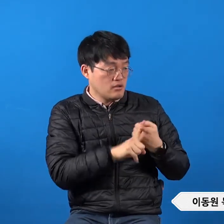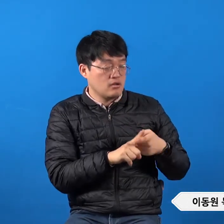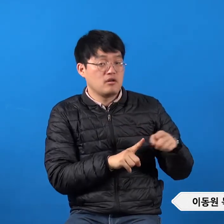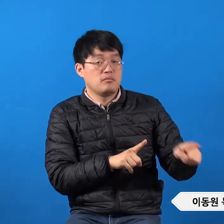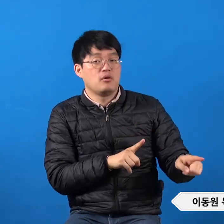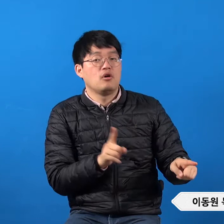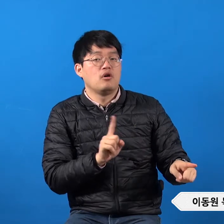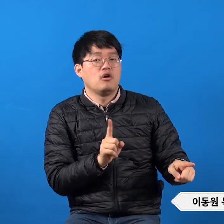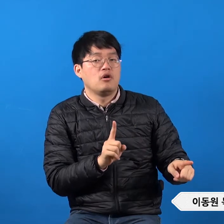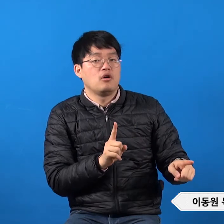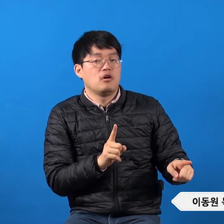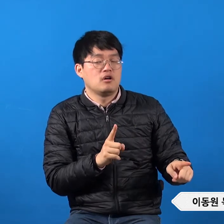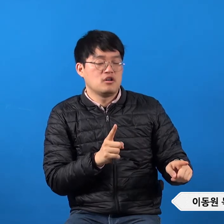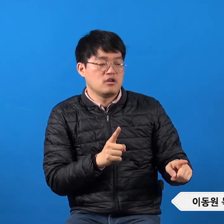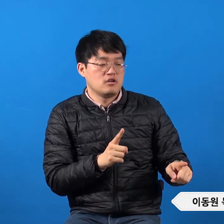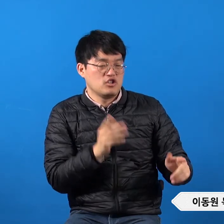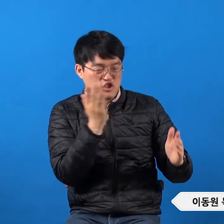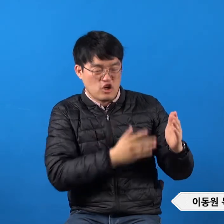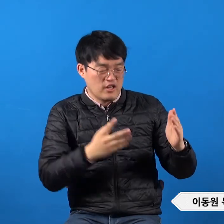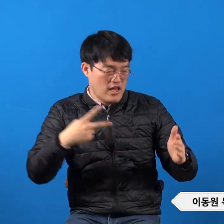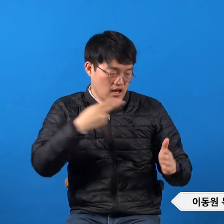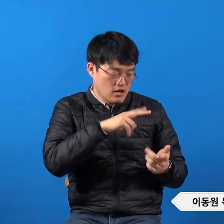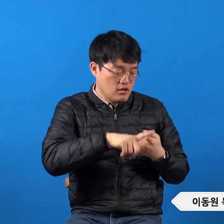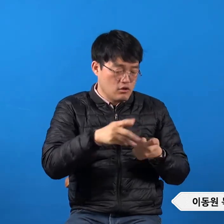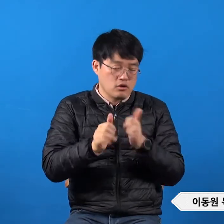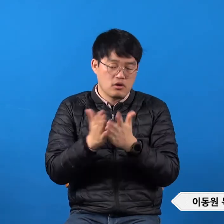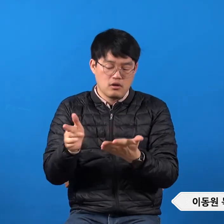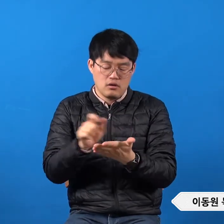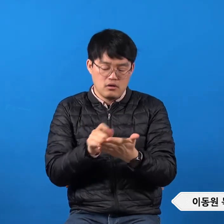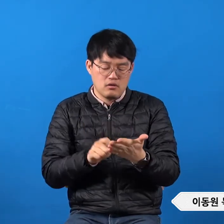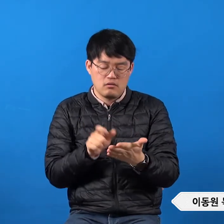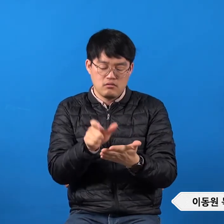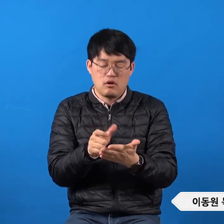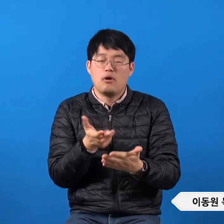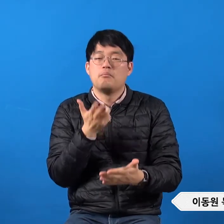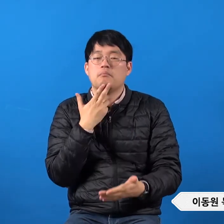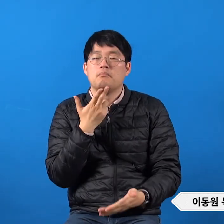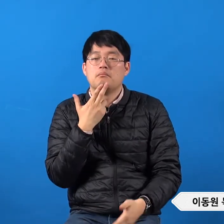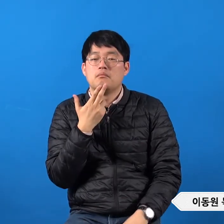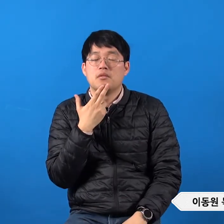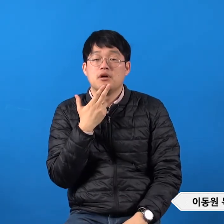말하지 않습니다. 성경은 절대 단주나 절대 금주를 말하지는 않아요.